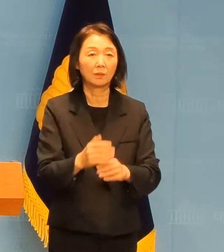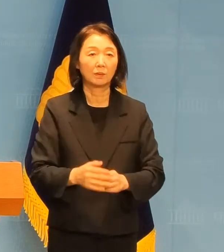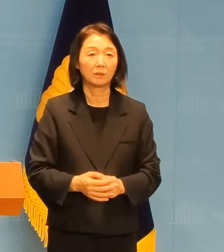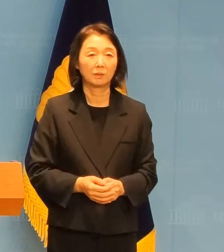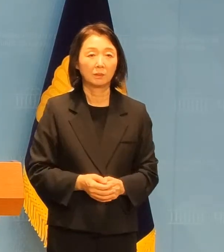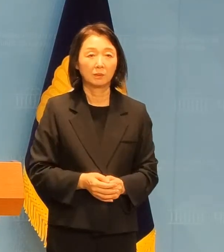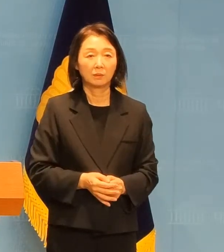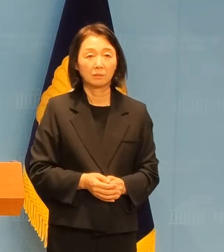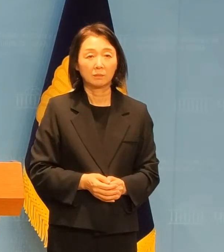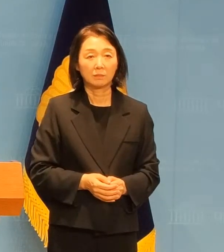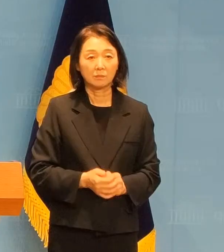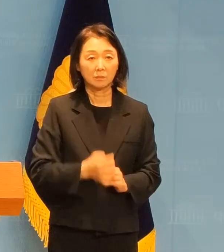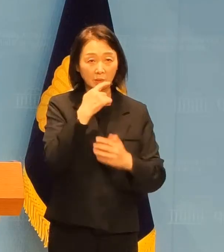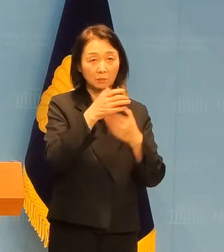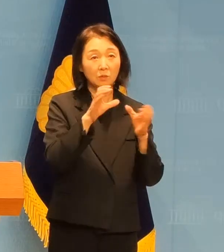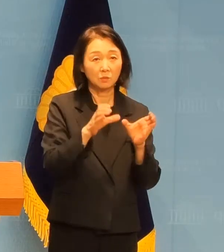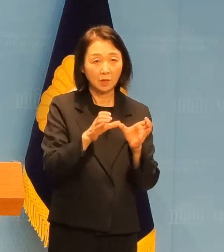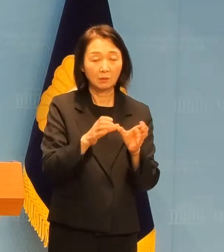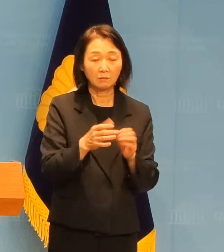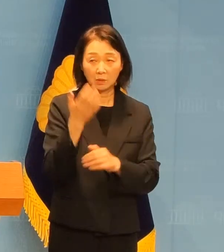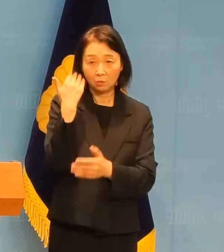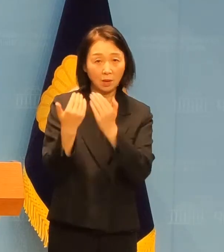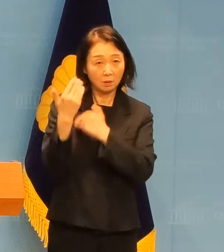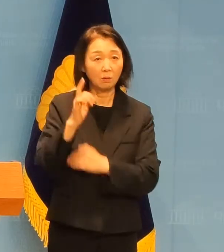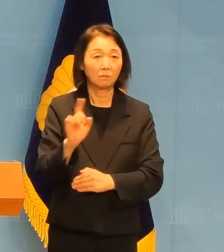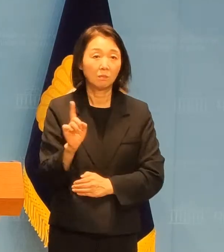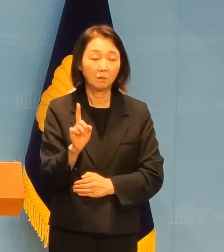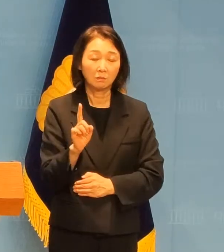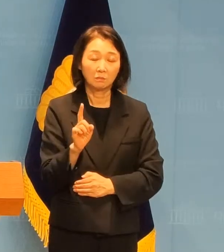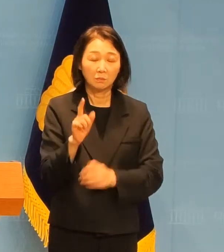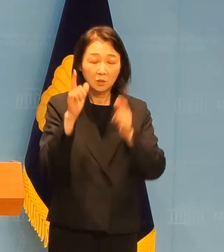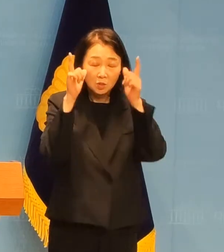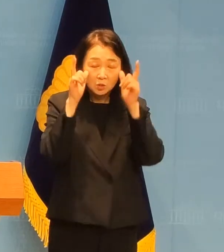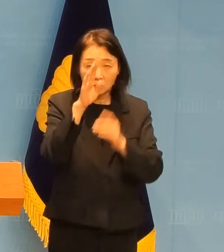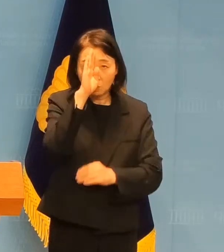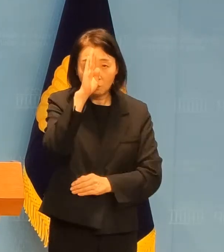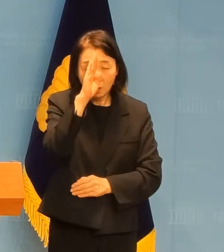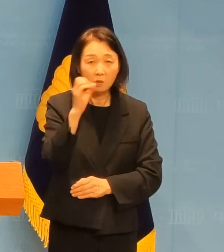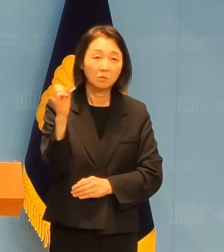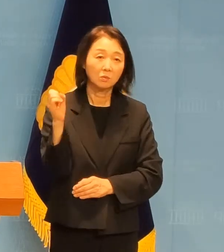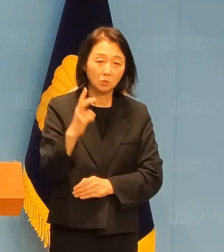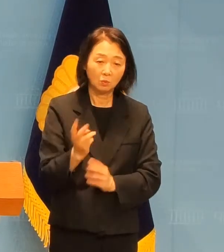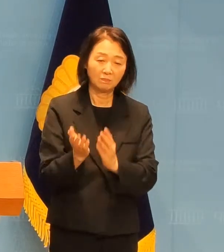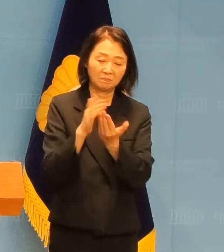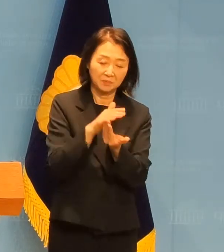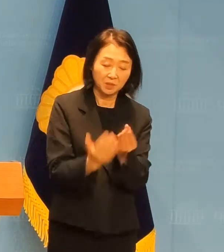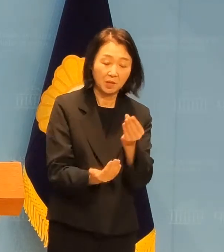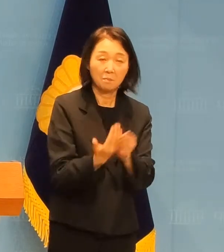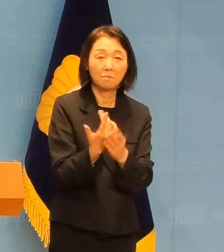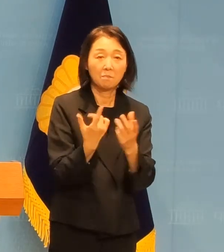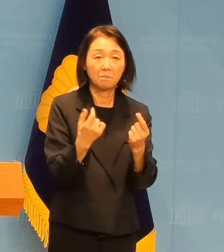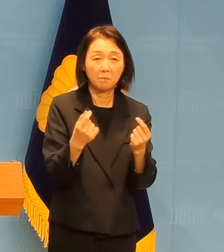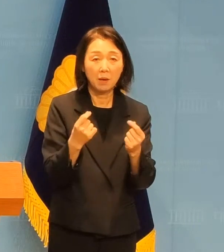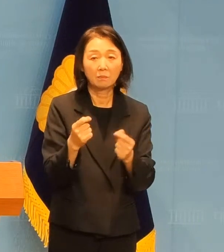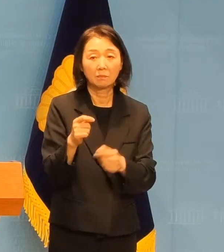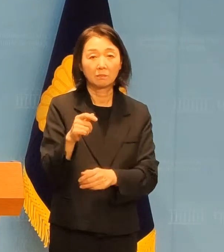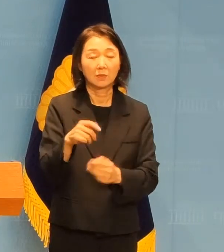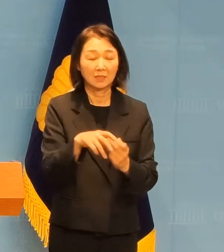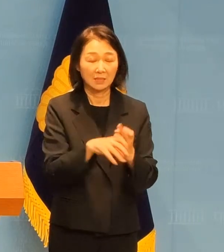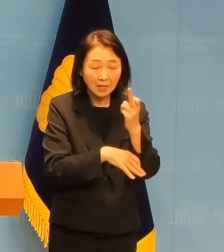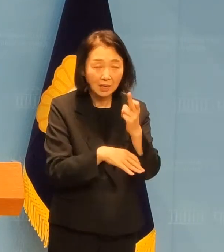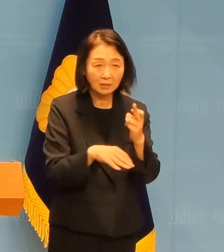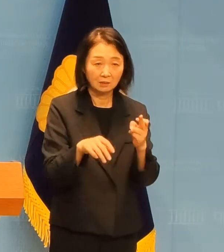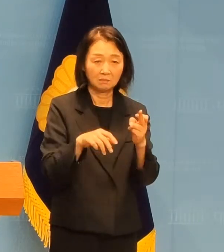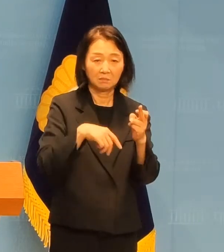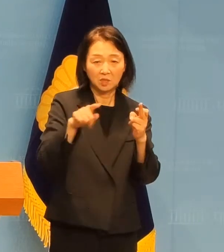있습니다. 더불어민주당은 과거에도 광우병, 천안함 폭침, 사드 전자파,